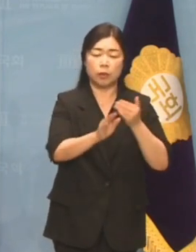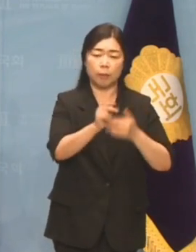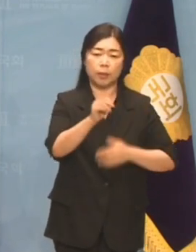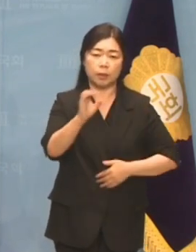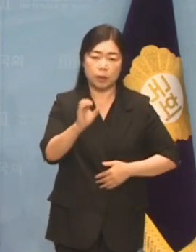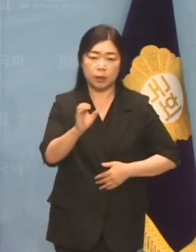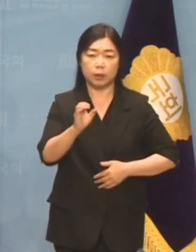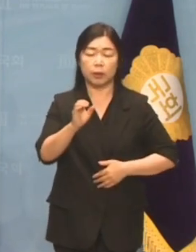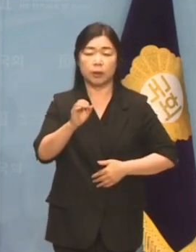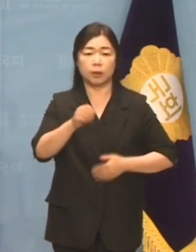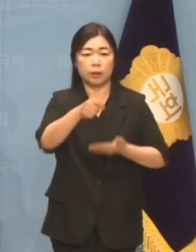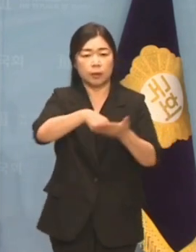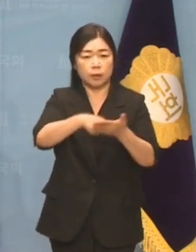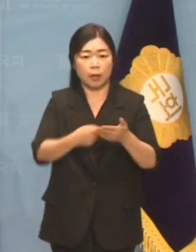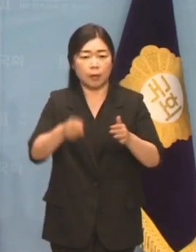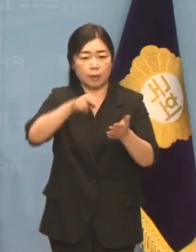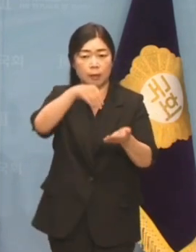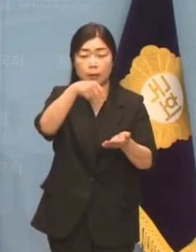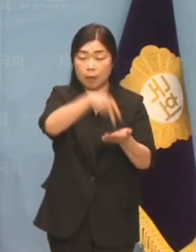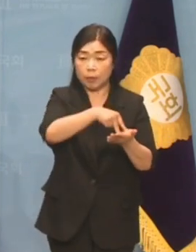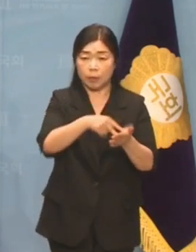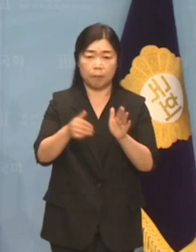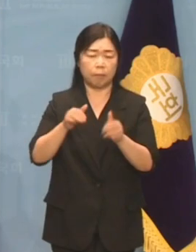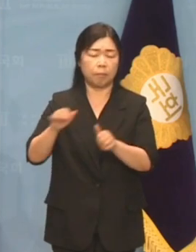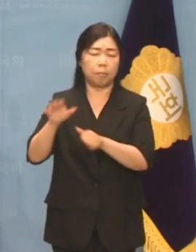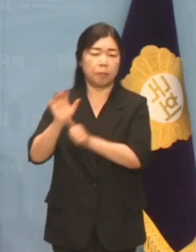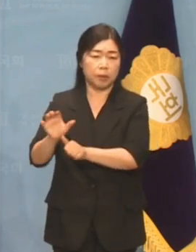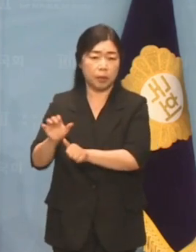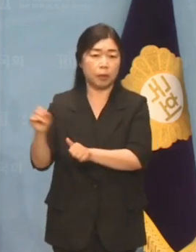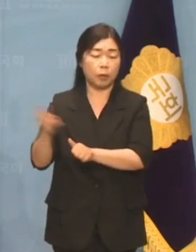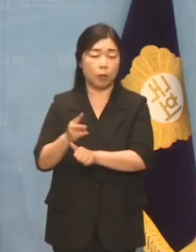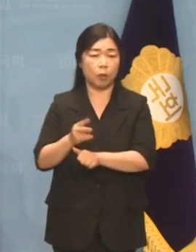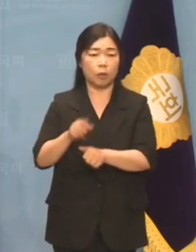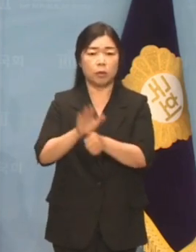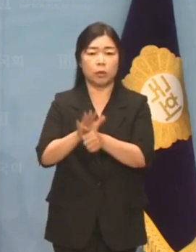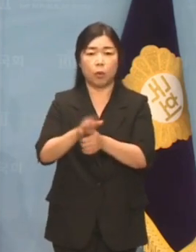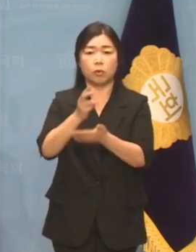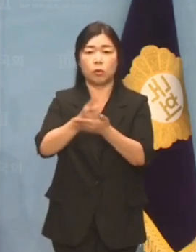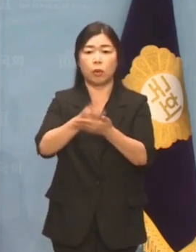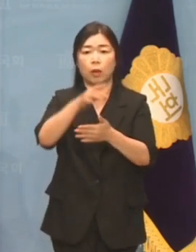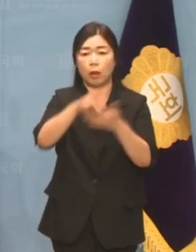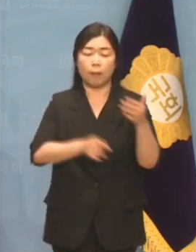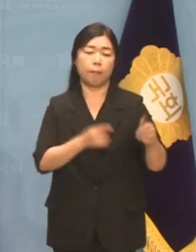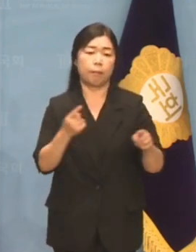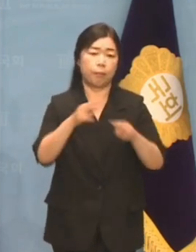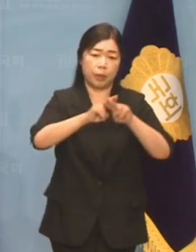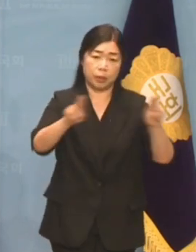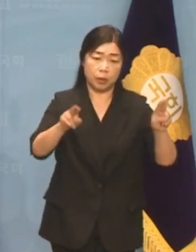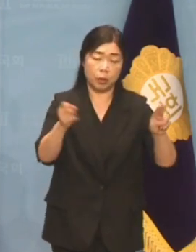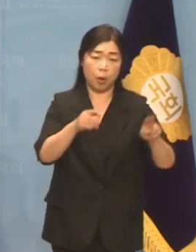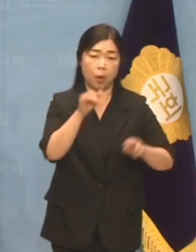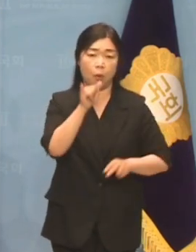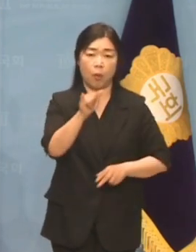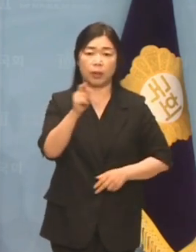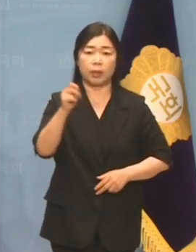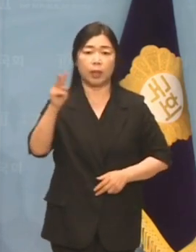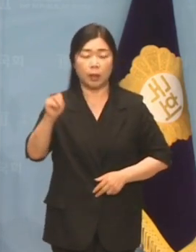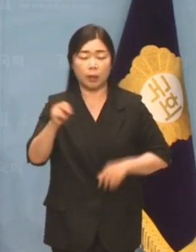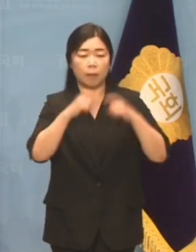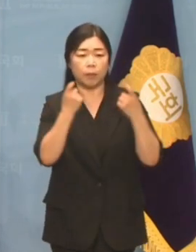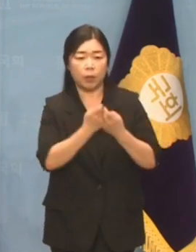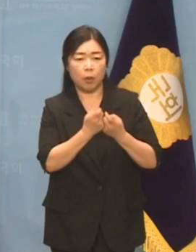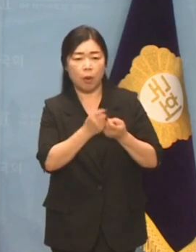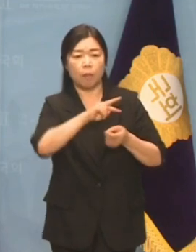MBC 기자 전용기 탑승 배제, TBS 지원조례 폐지, YTN 민영화 추진 등 유례가 없을